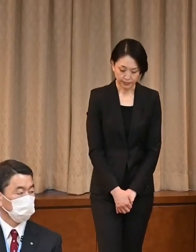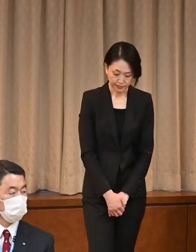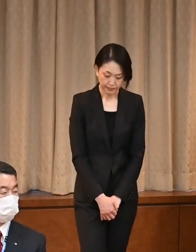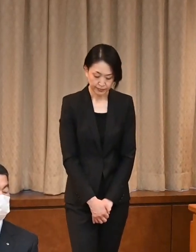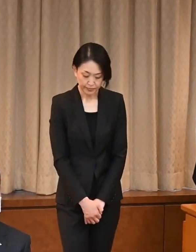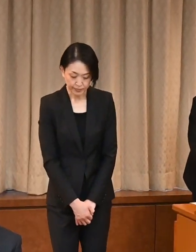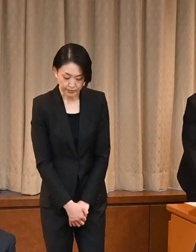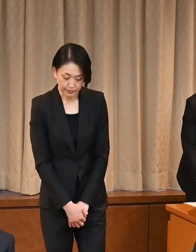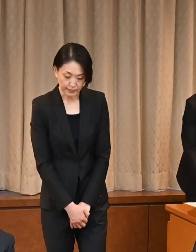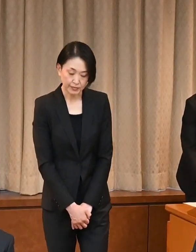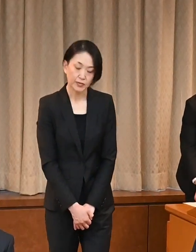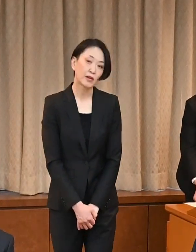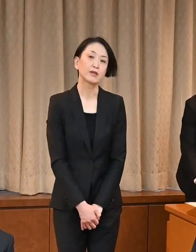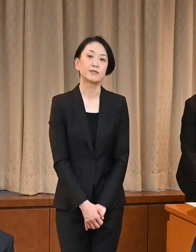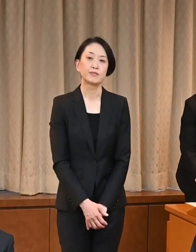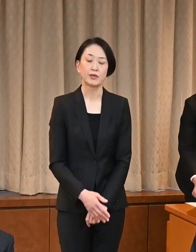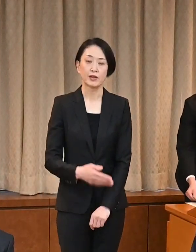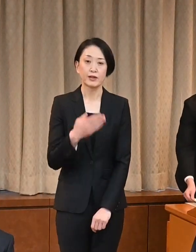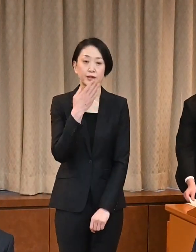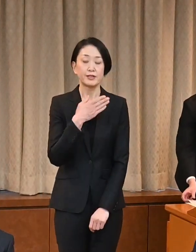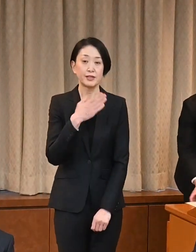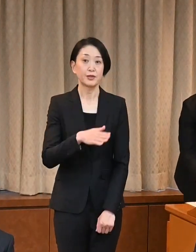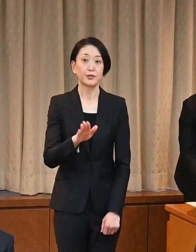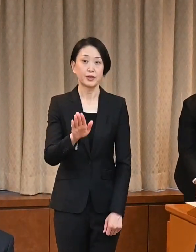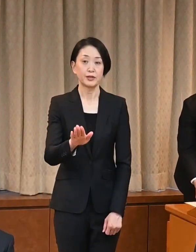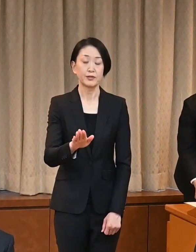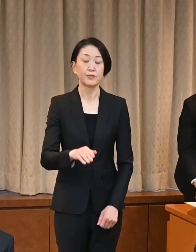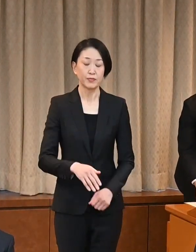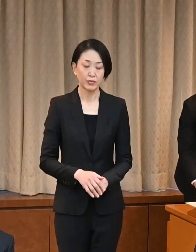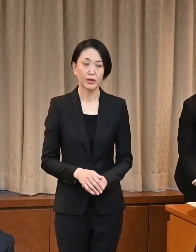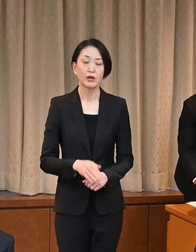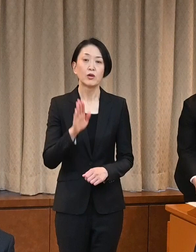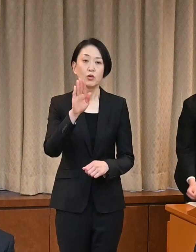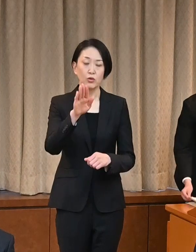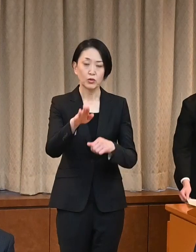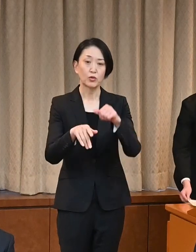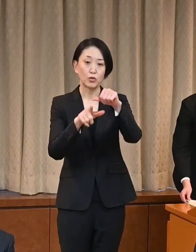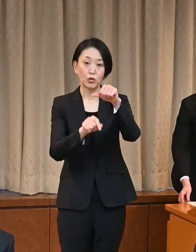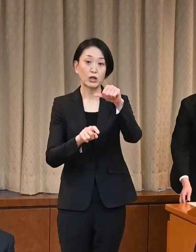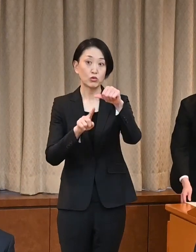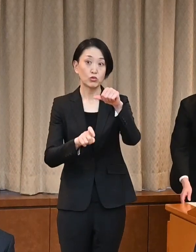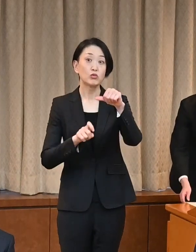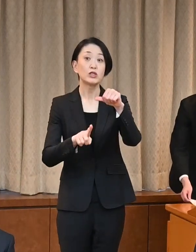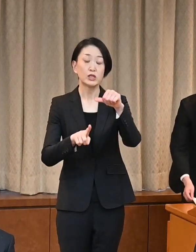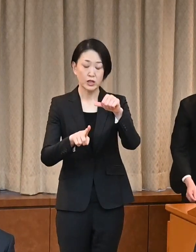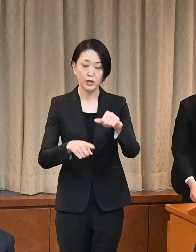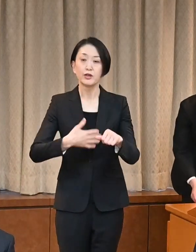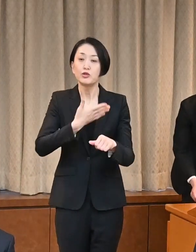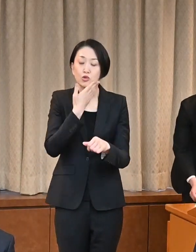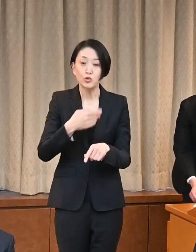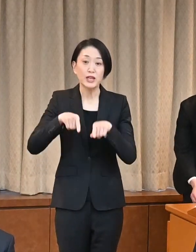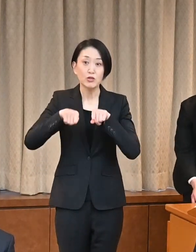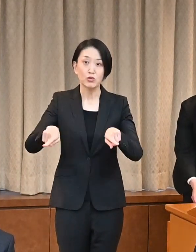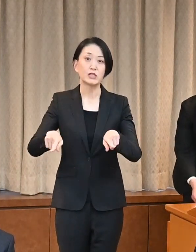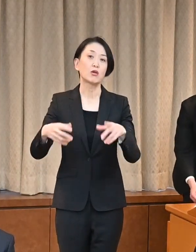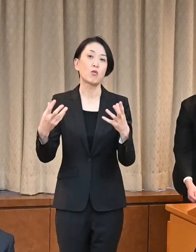。重点措置が5月11日で解除され、時短要請が仙台市で延長